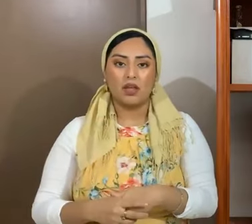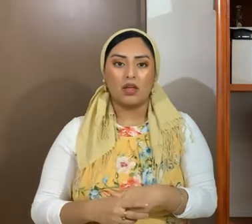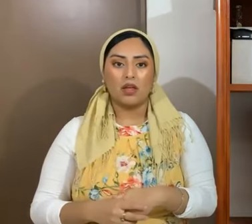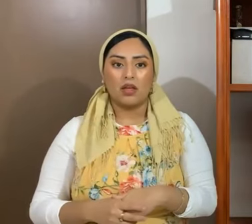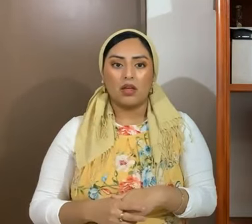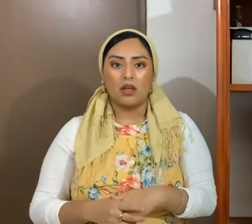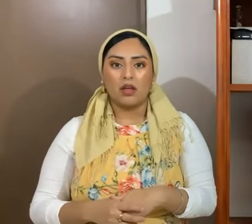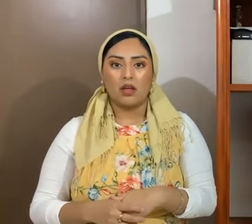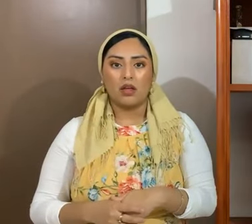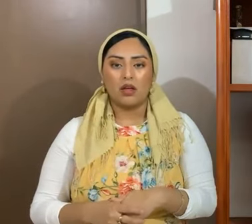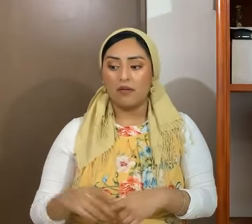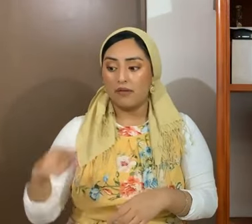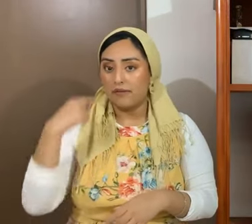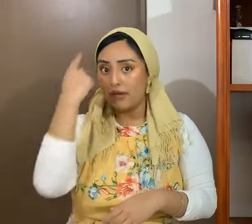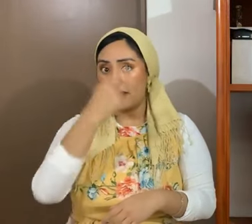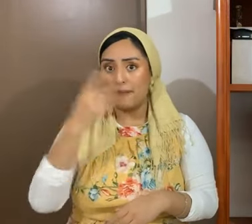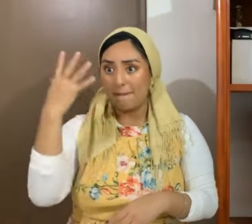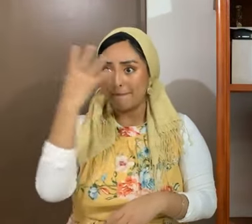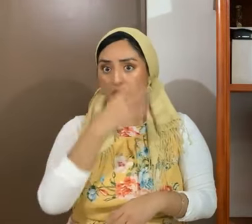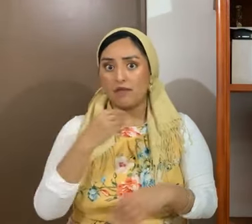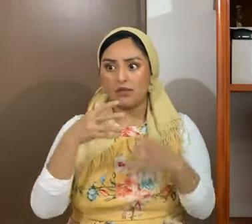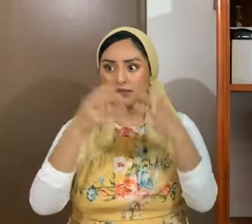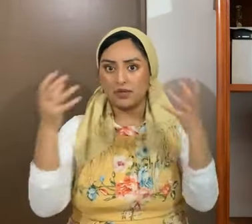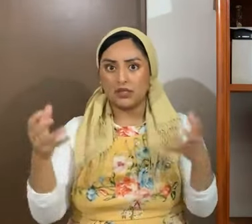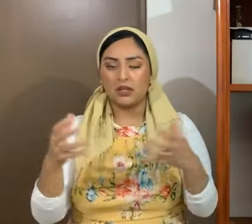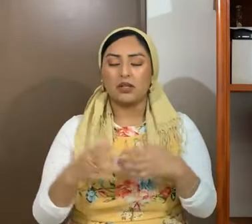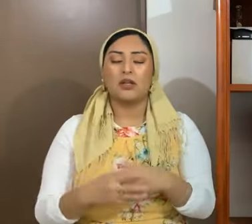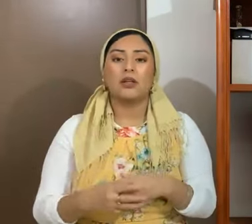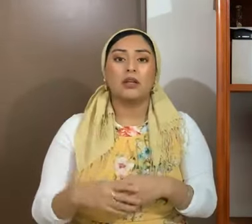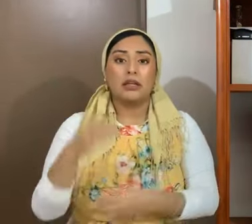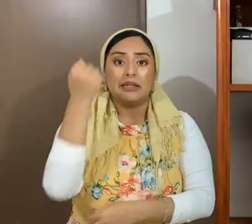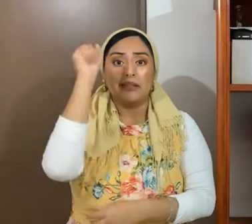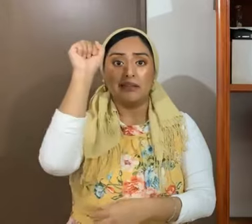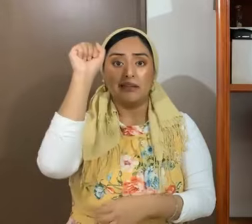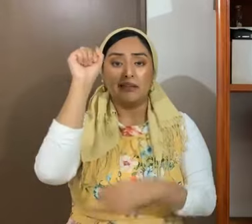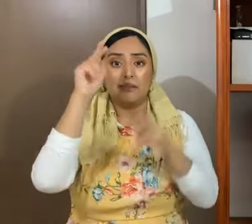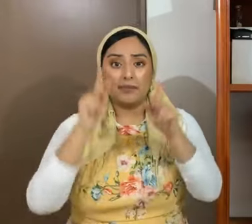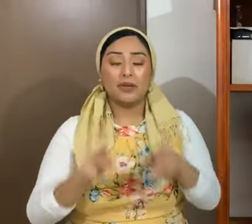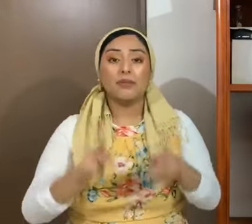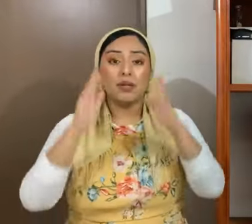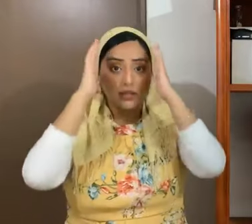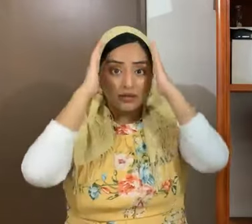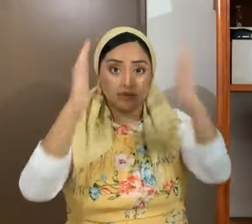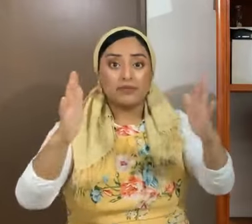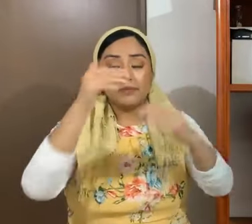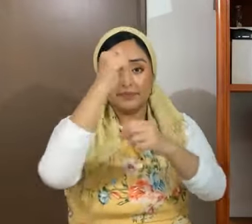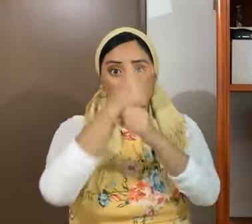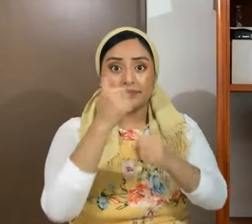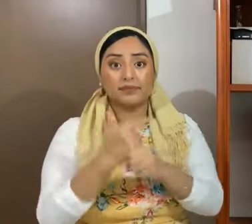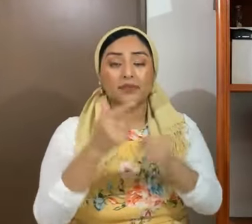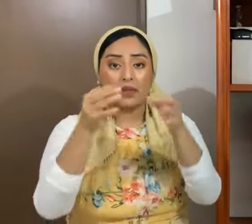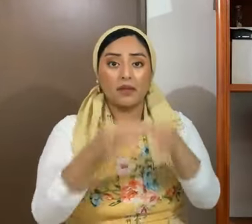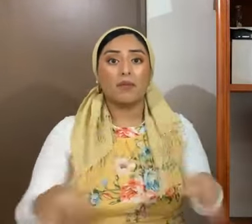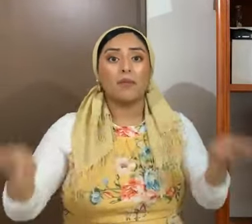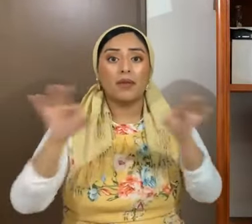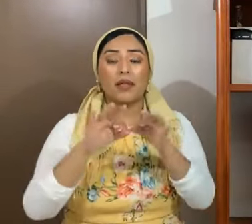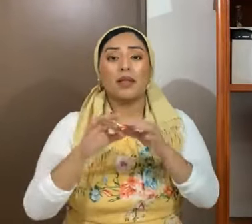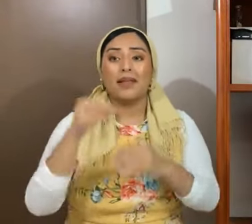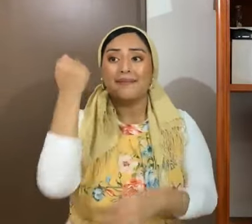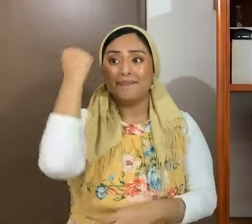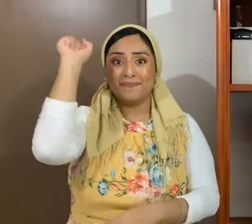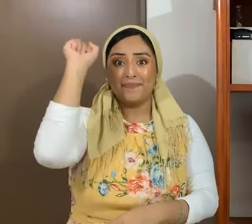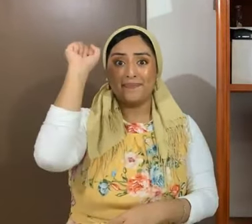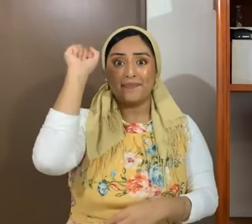era muy agraciado. Ahora, los rebeldes, escuchen muy bien, amados Ajim, esto es muy importante.